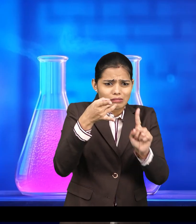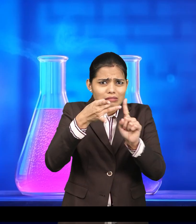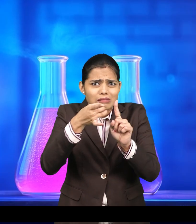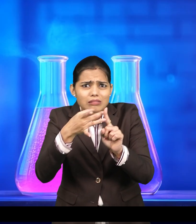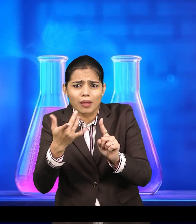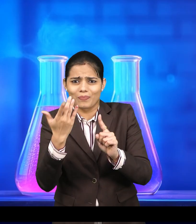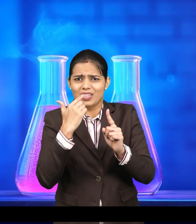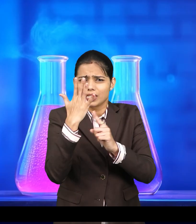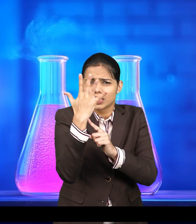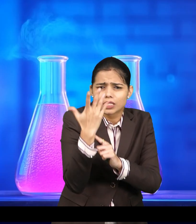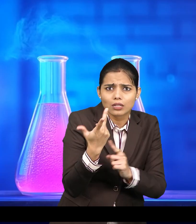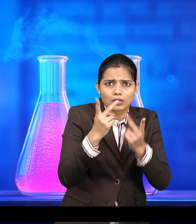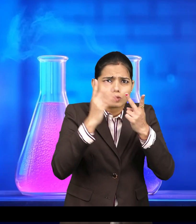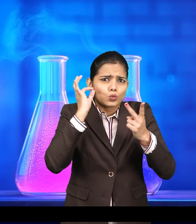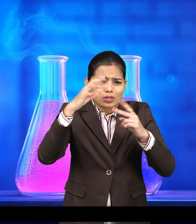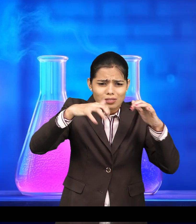मुख्य शब्दावली।